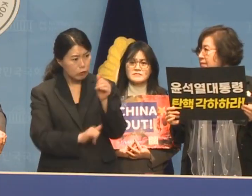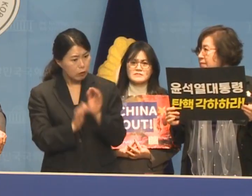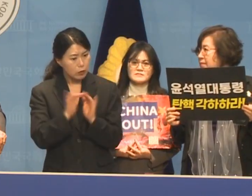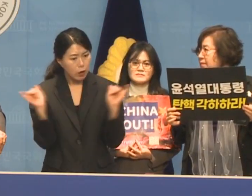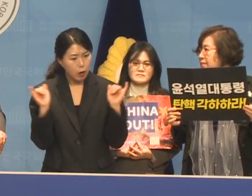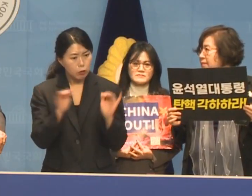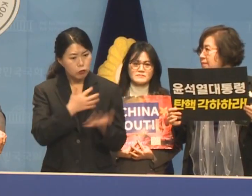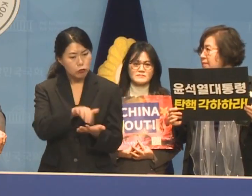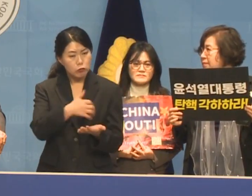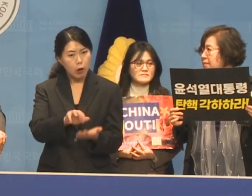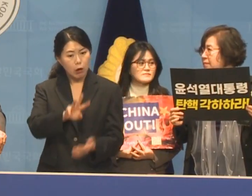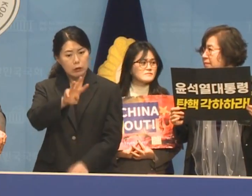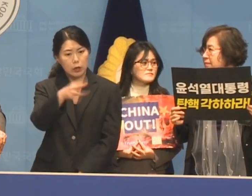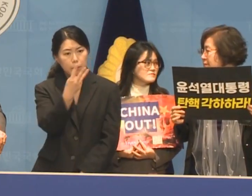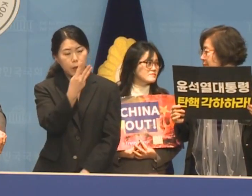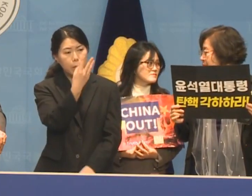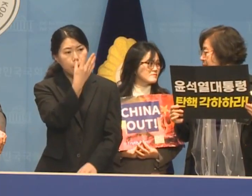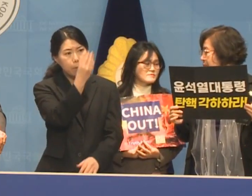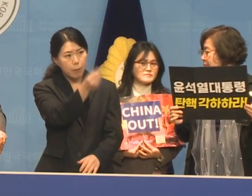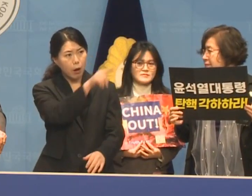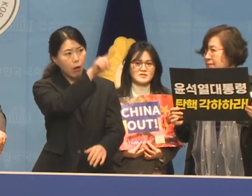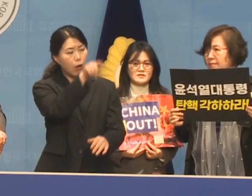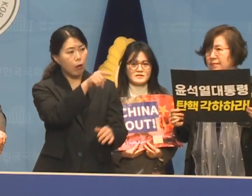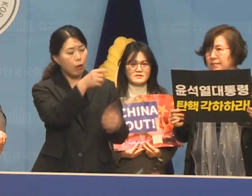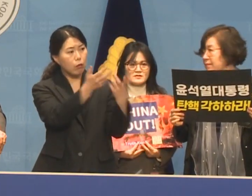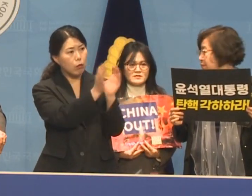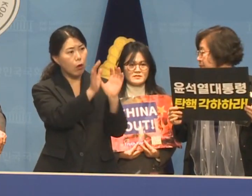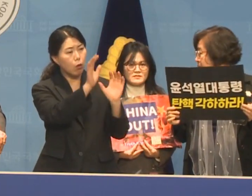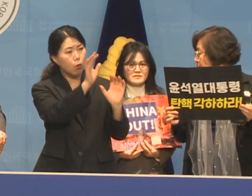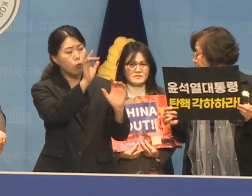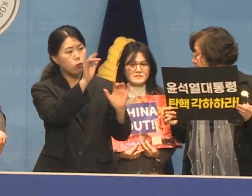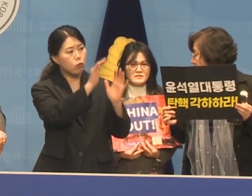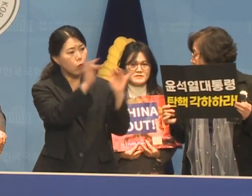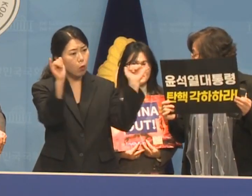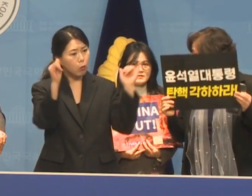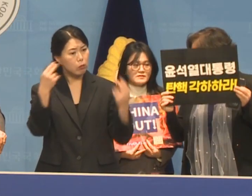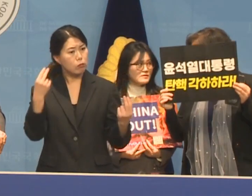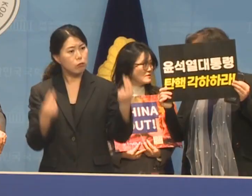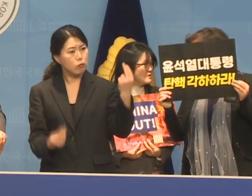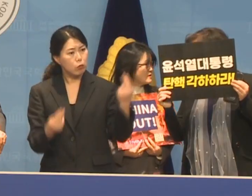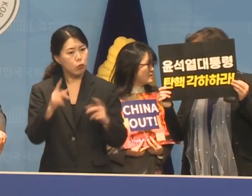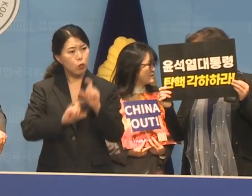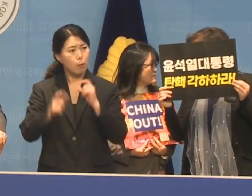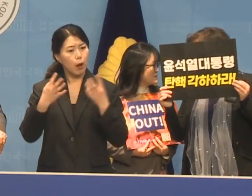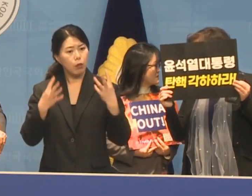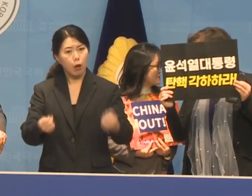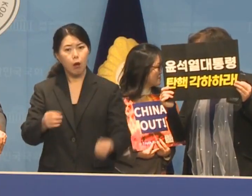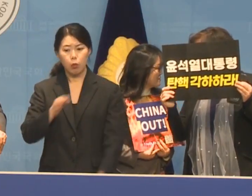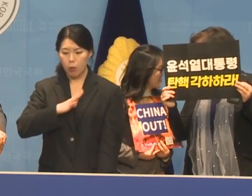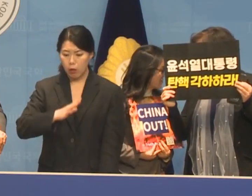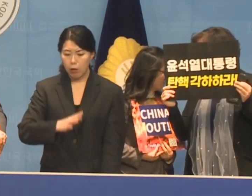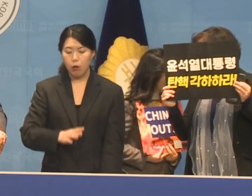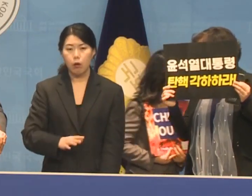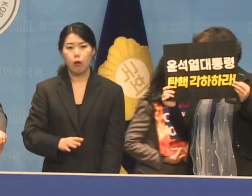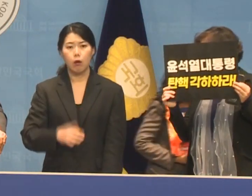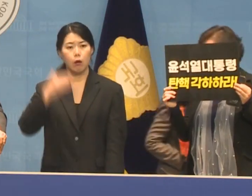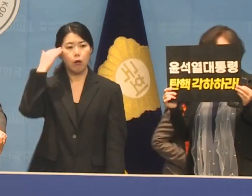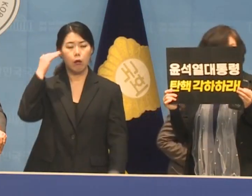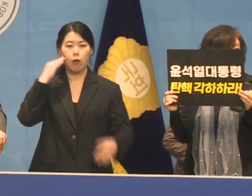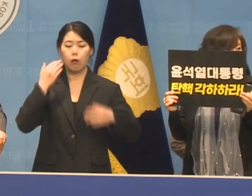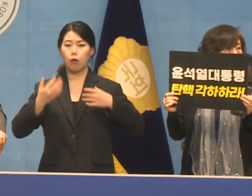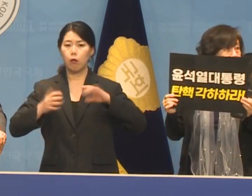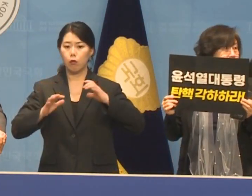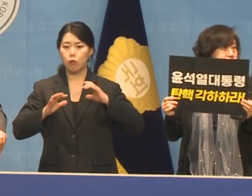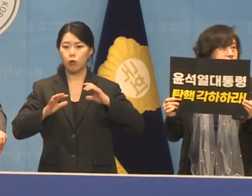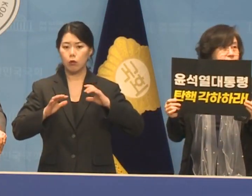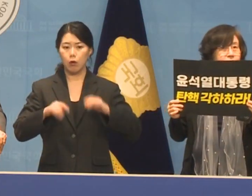숫자가 300만 북한 조선노동당원들보다 훨씬 더 많다는 것에 또 놀랐습니다. 이 대한민국에